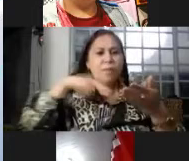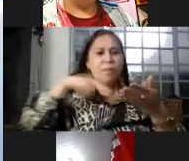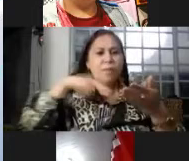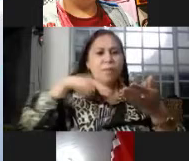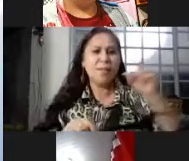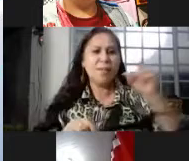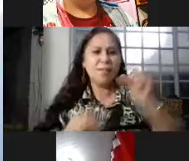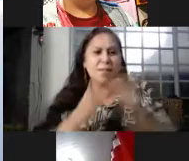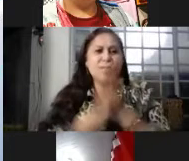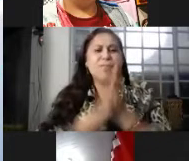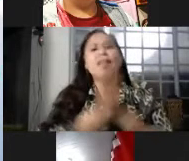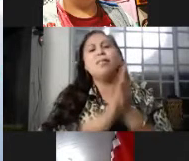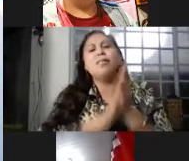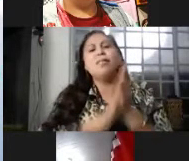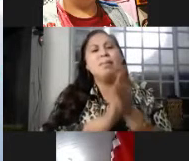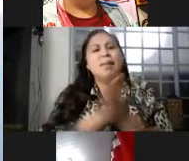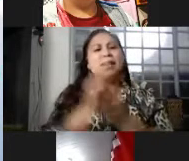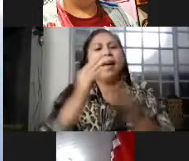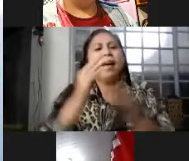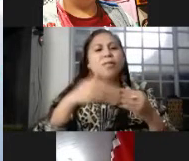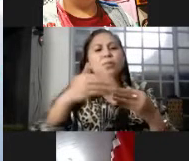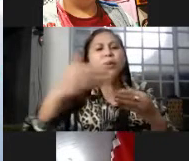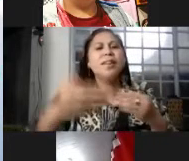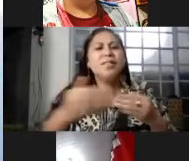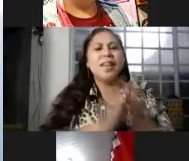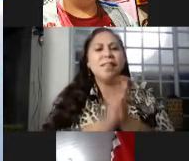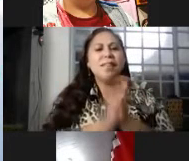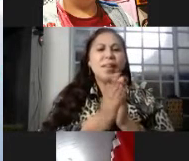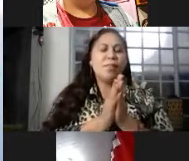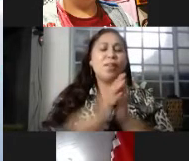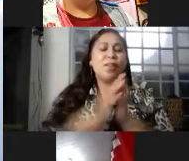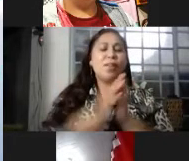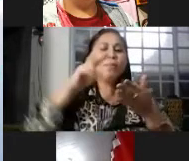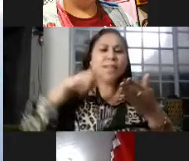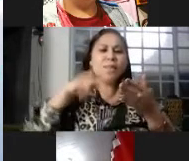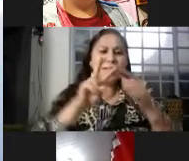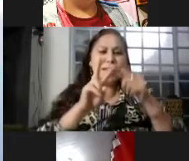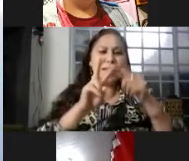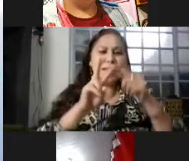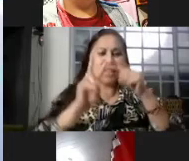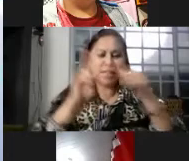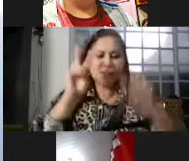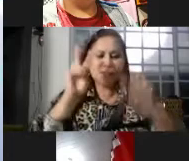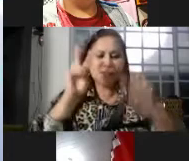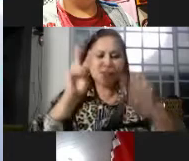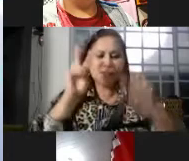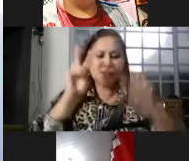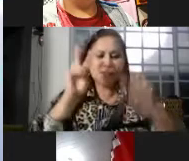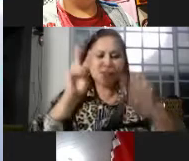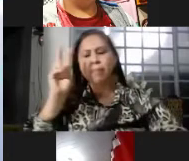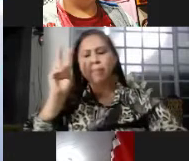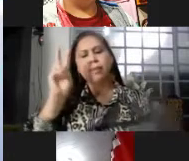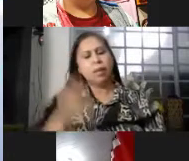livro todinho, aí tem que ficar com medo, né? Aos pouquinhos, hein? Então, nós vamos ler 2 livros. A gente vai ler esse